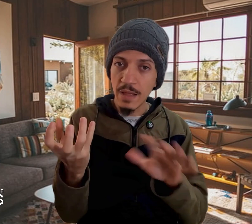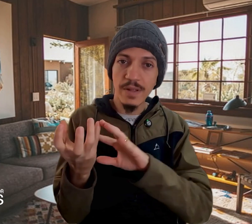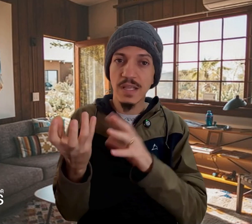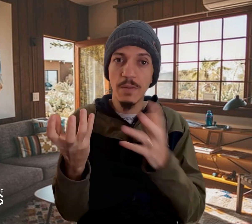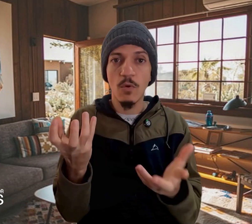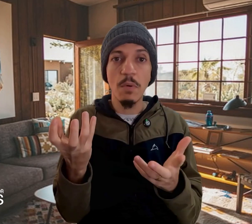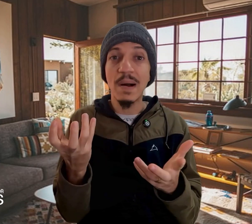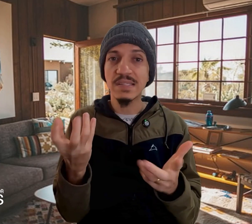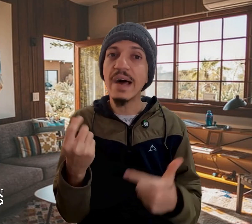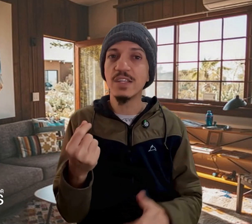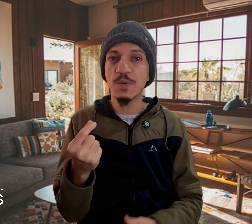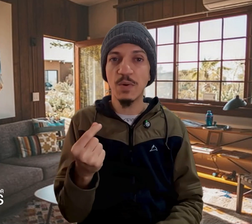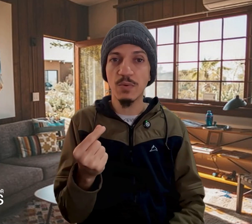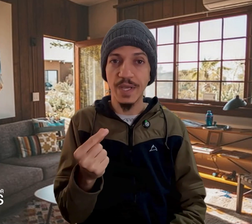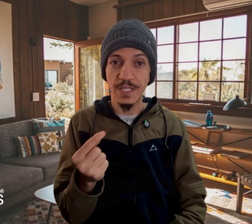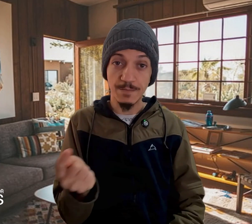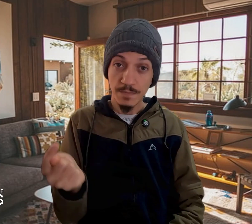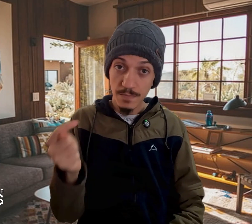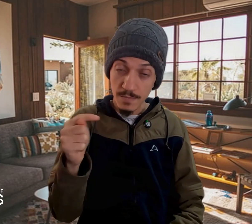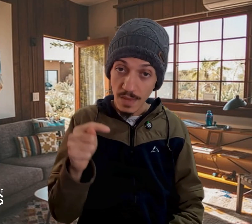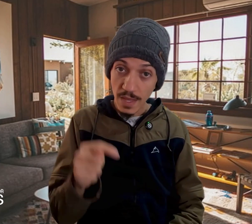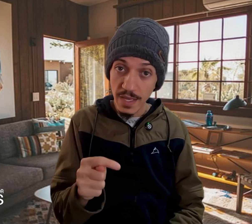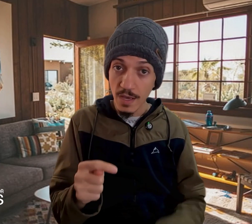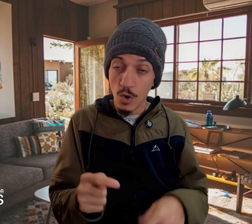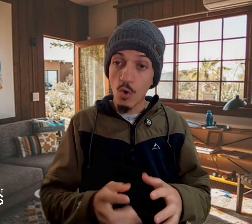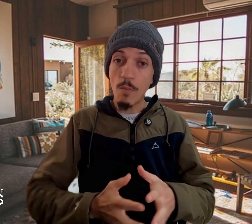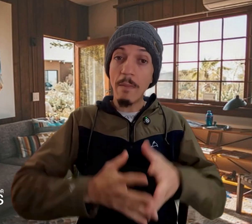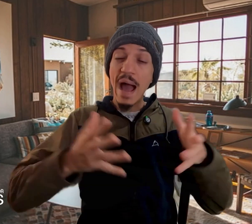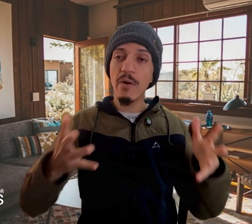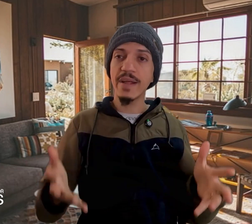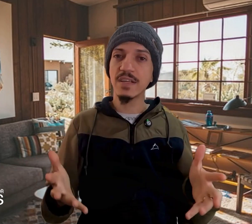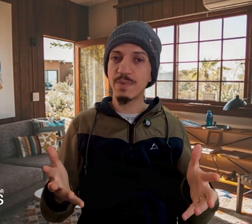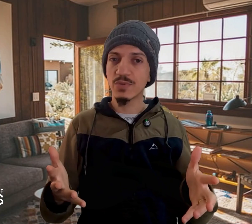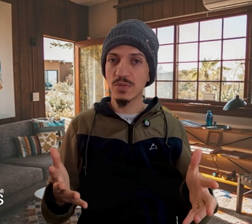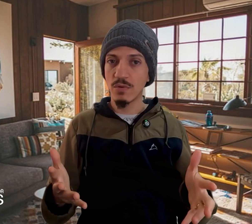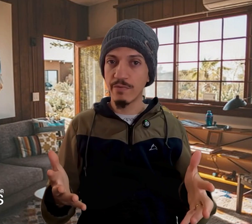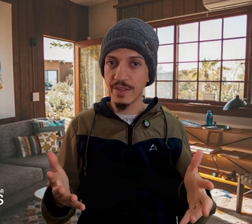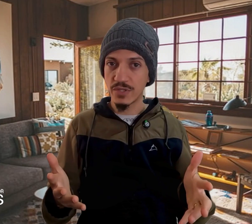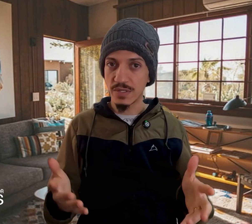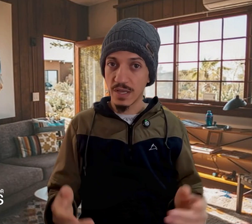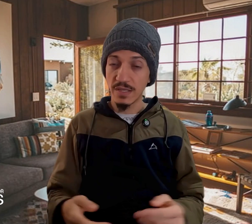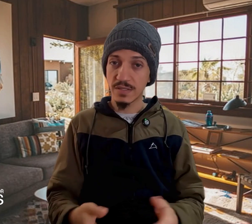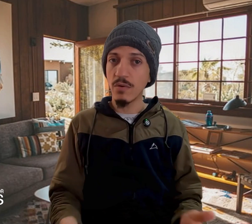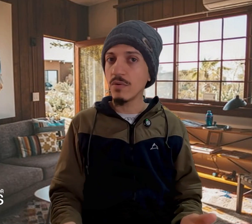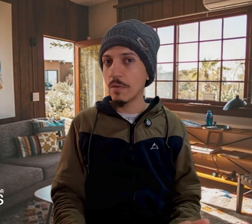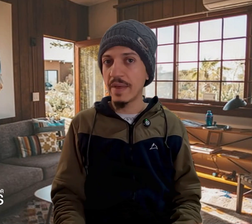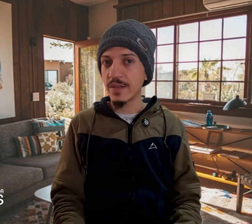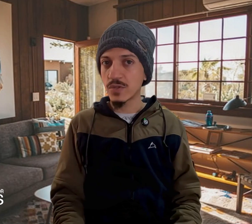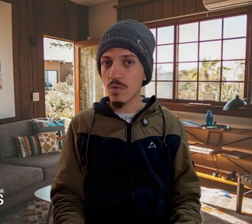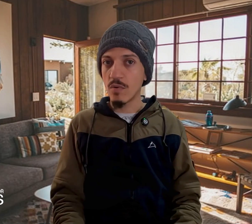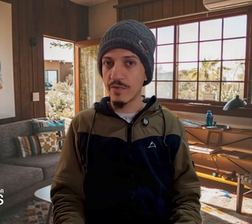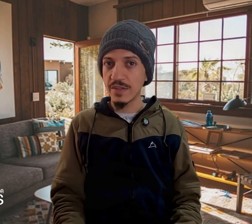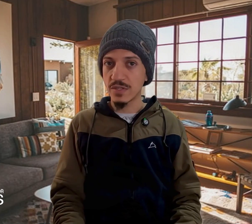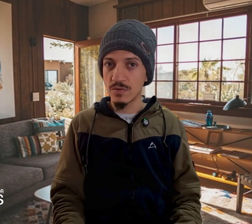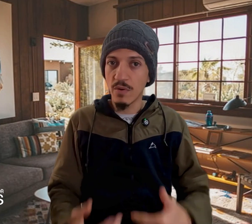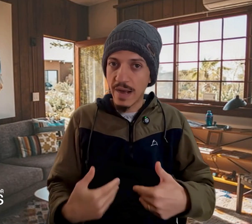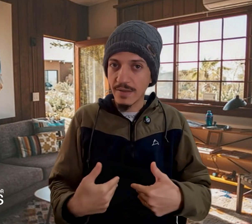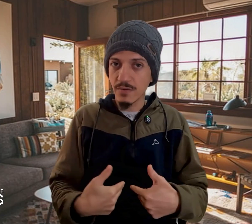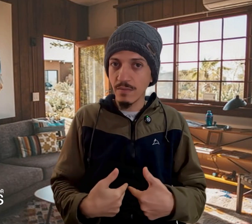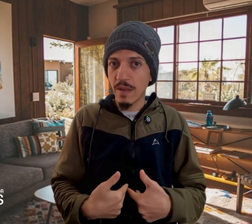e como passar isso para o português. E como a maioria das pessoas ouvintes estão no ambiente só com ouvintes, no meu caso, a minha